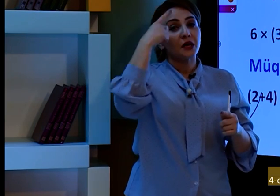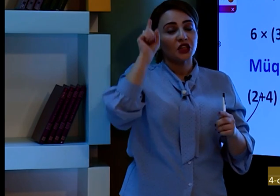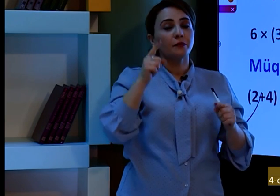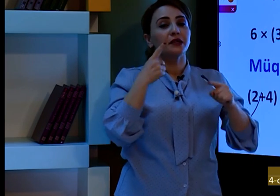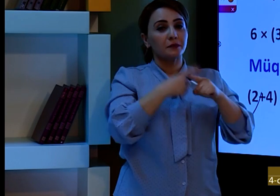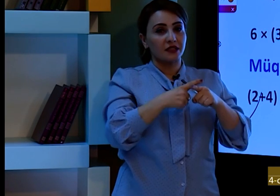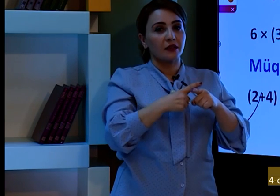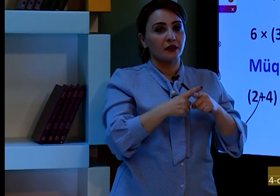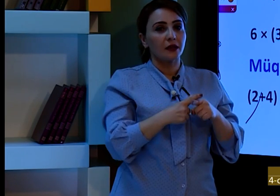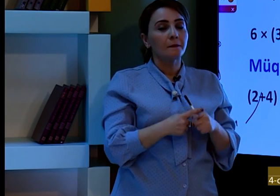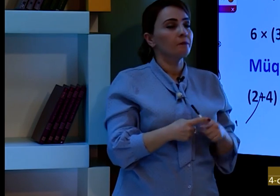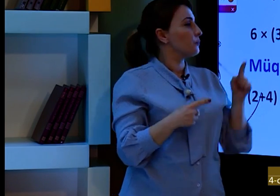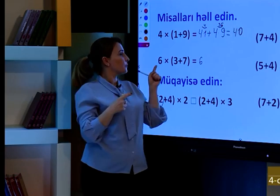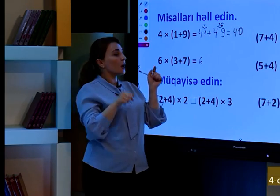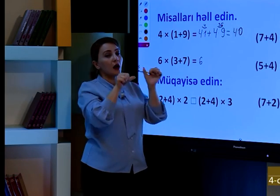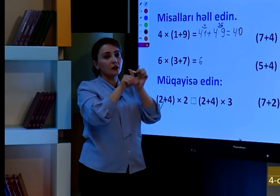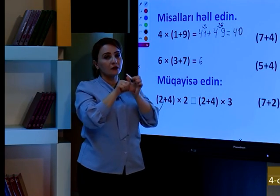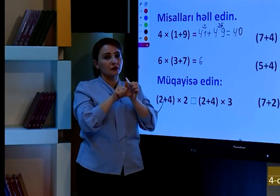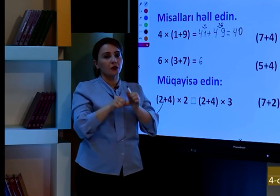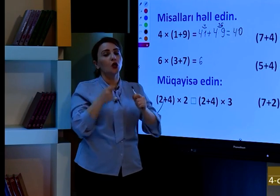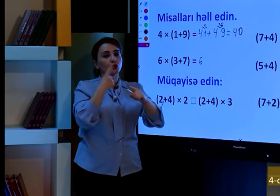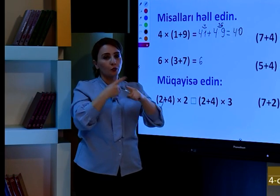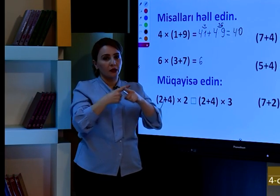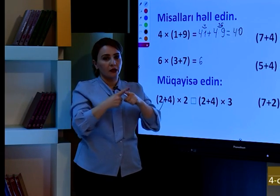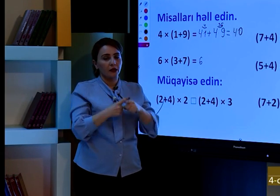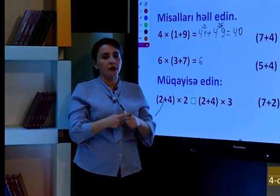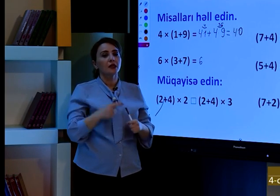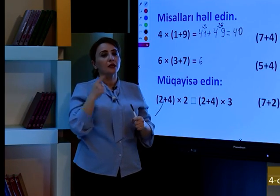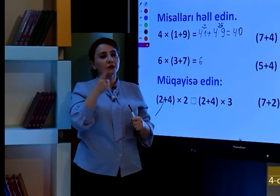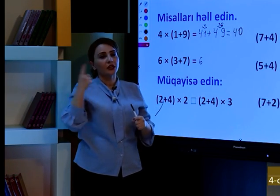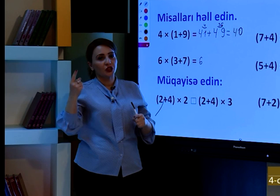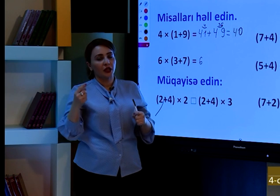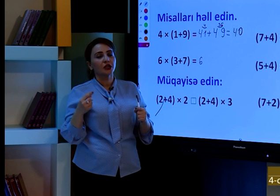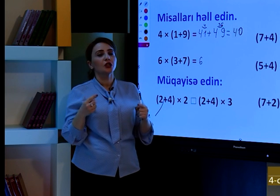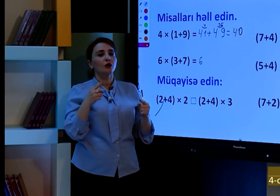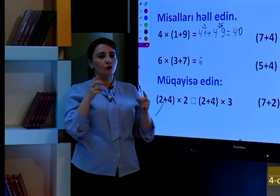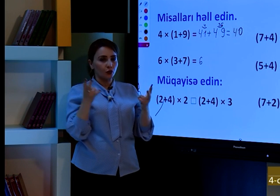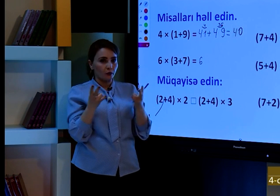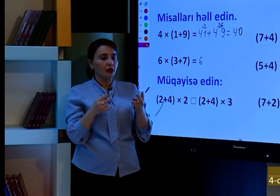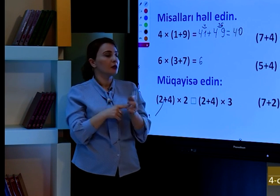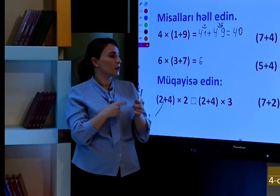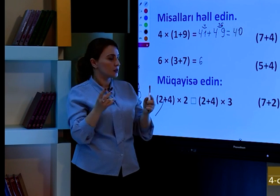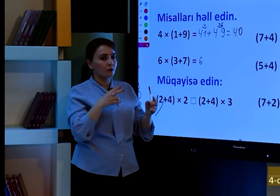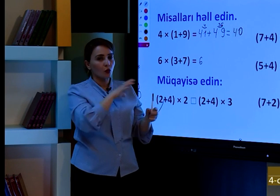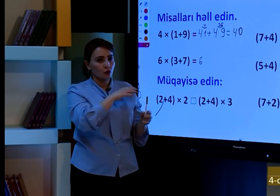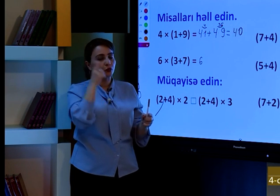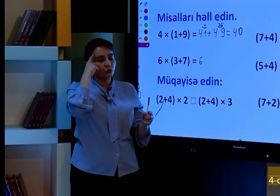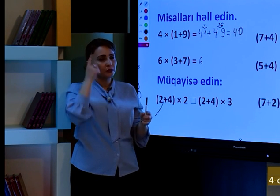Başqa bir misalda 6-nı toplananlara tək-tək vurmaq lazım olduğunu